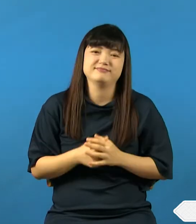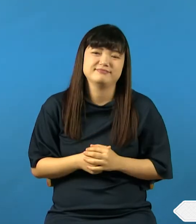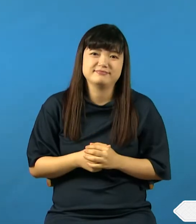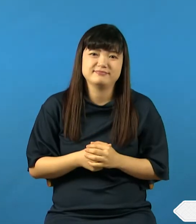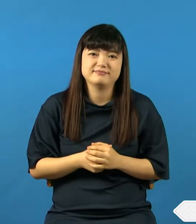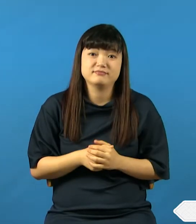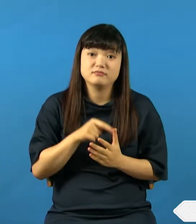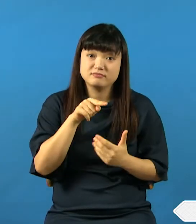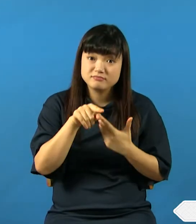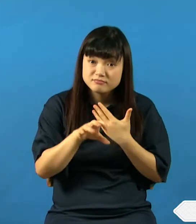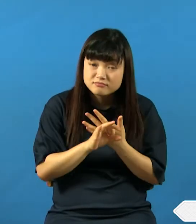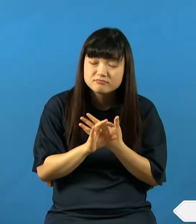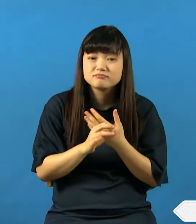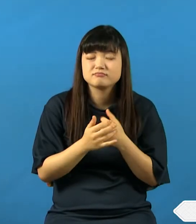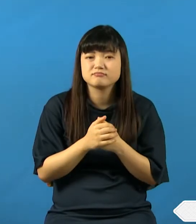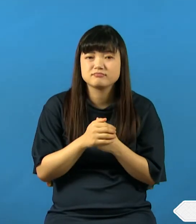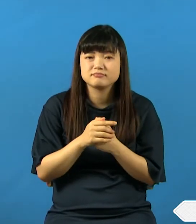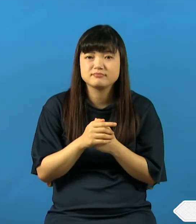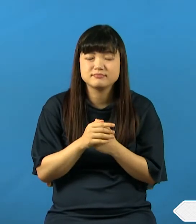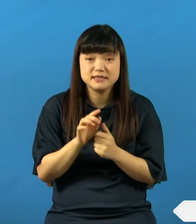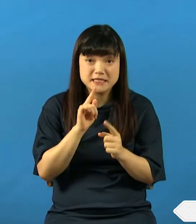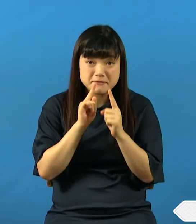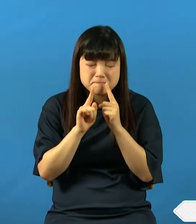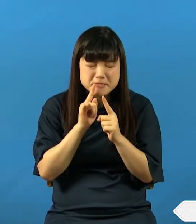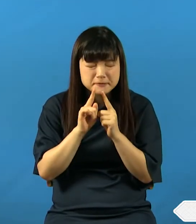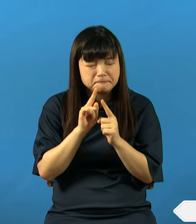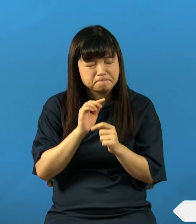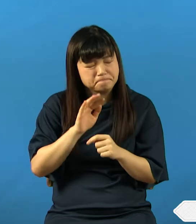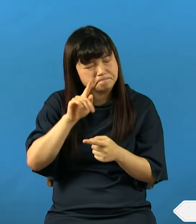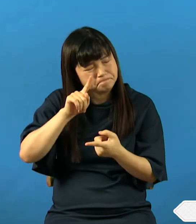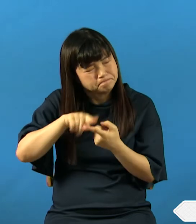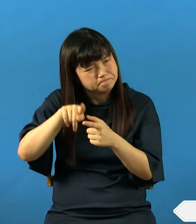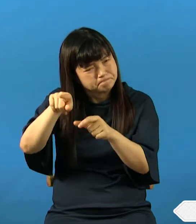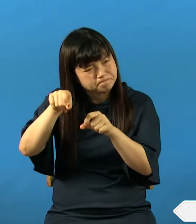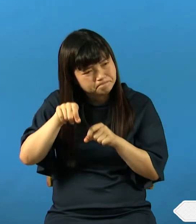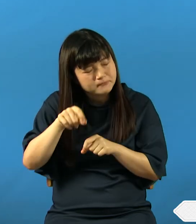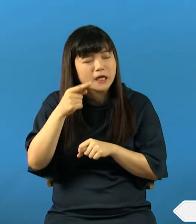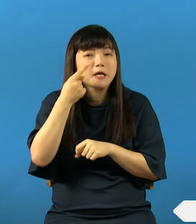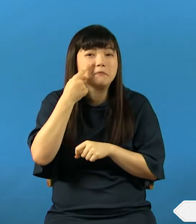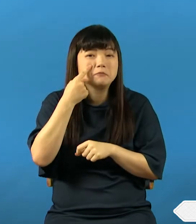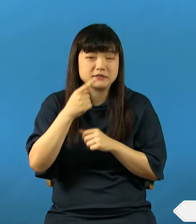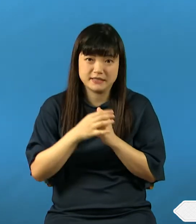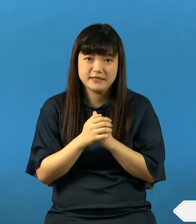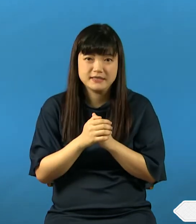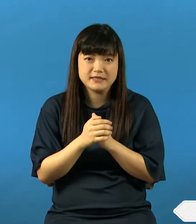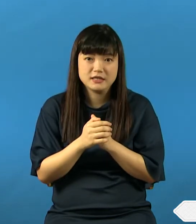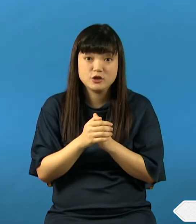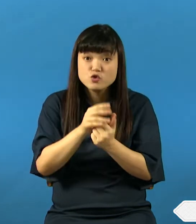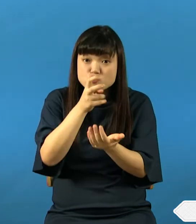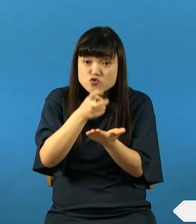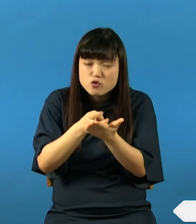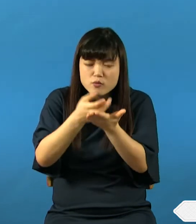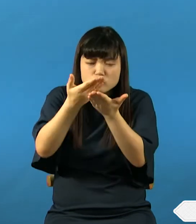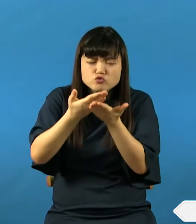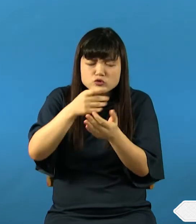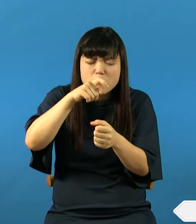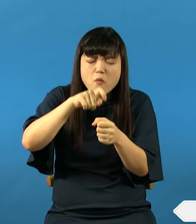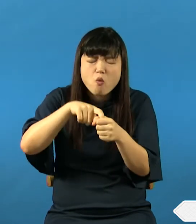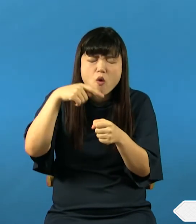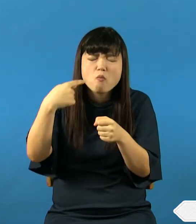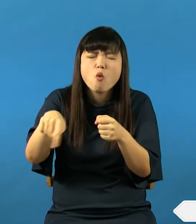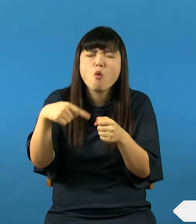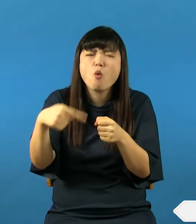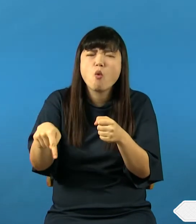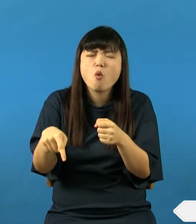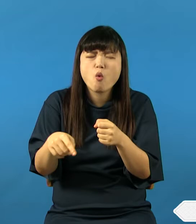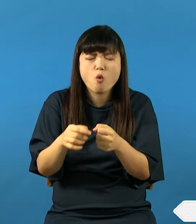것이죠. 자, 그러면 이제 이 말씀을 좀 우리에게 적용을 해 보십시다. 우리는 율법을